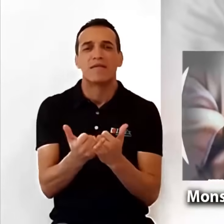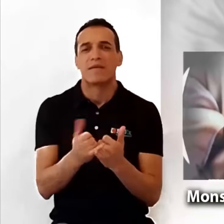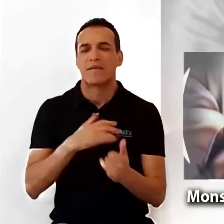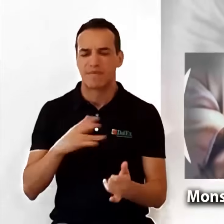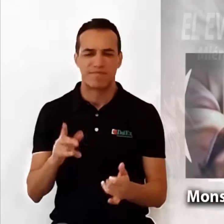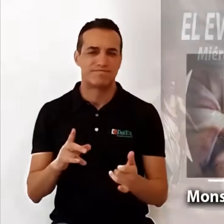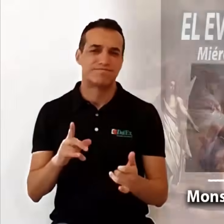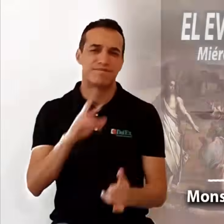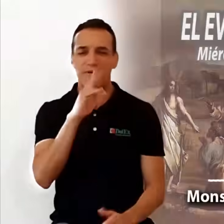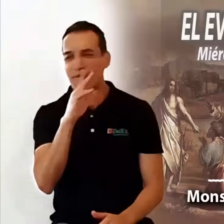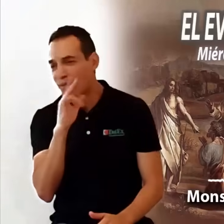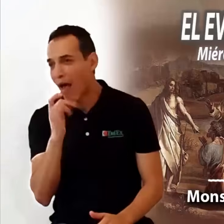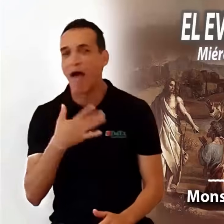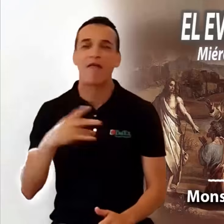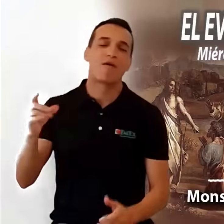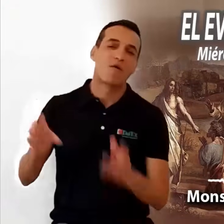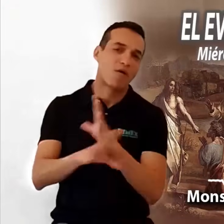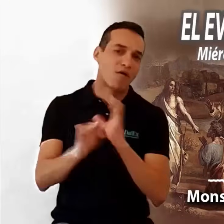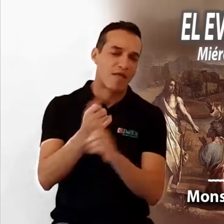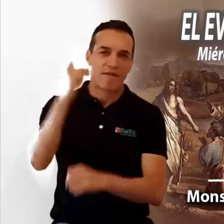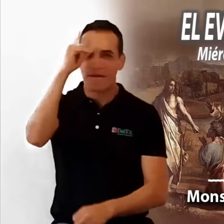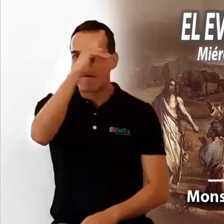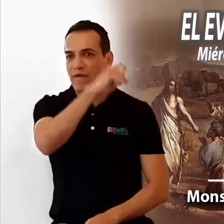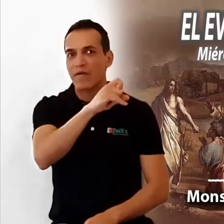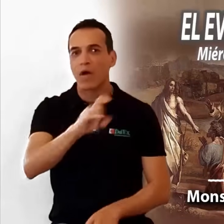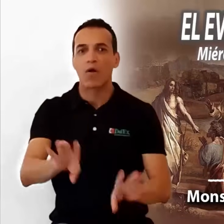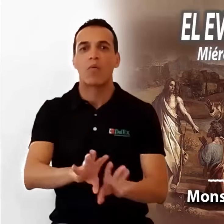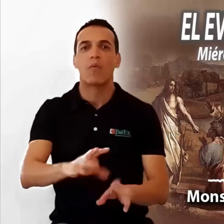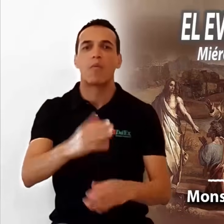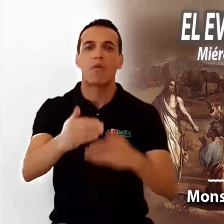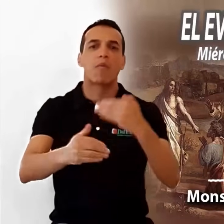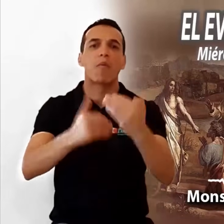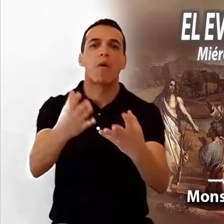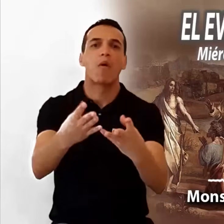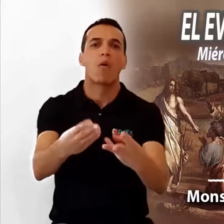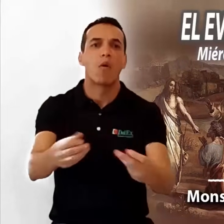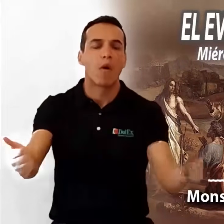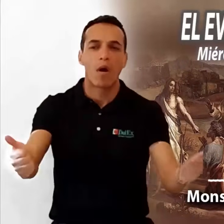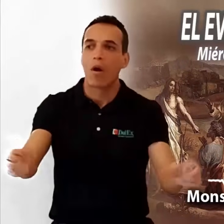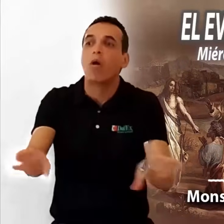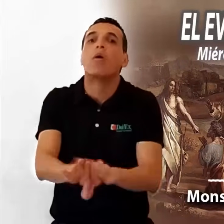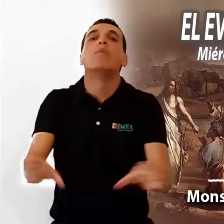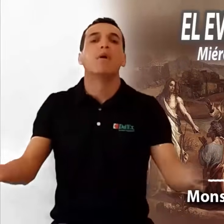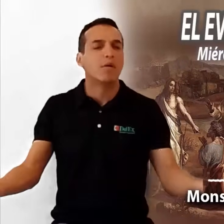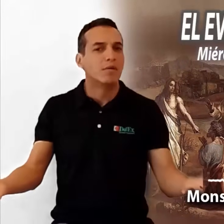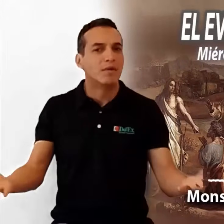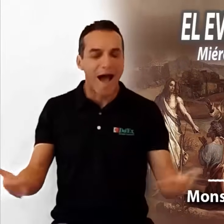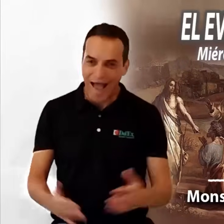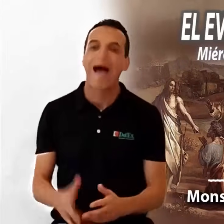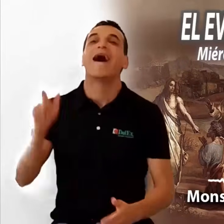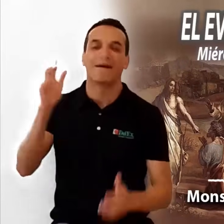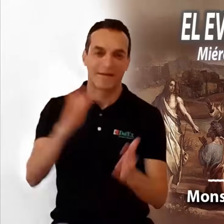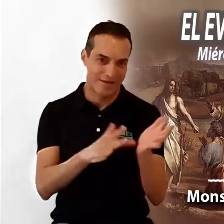aparecen soluciones que a veces vienen de donde menos las esperábamos. Jesús nos